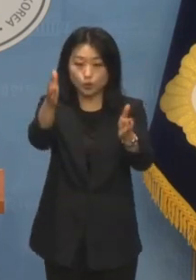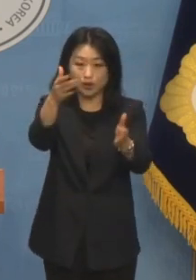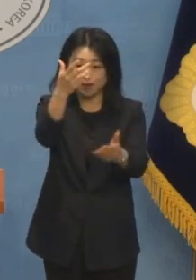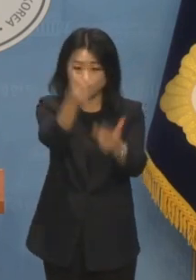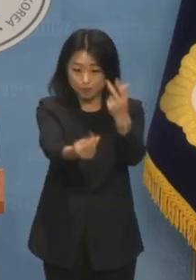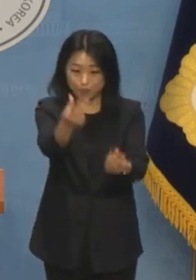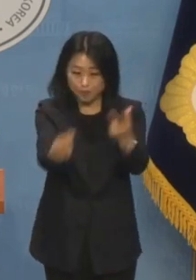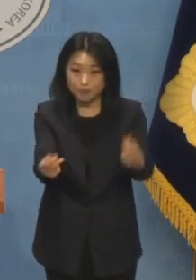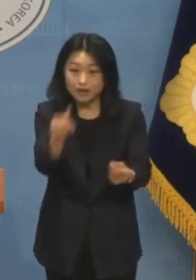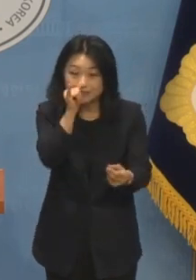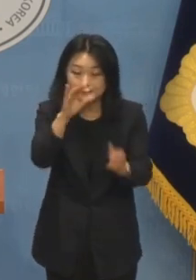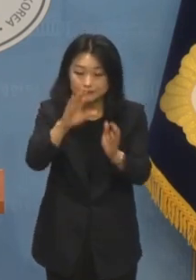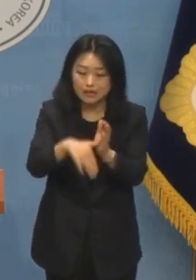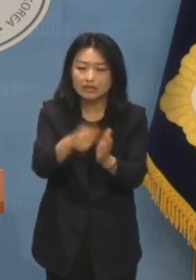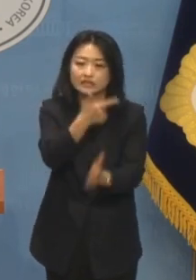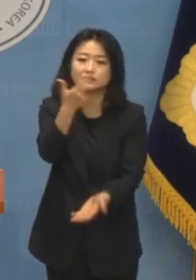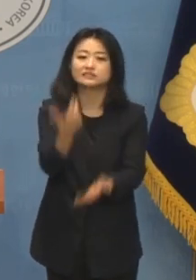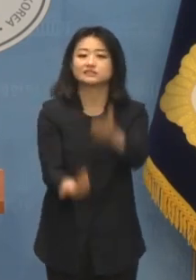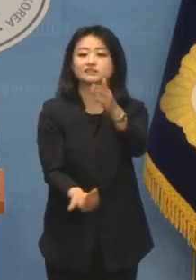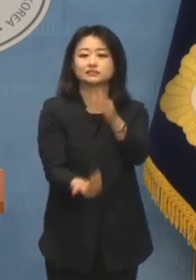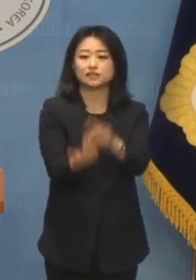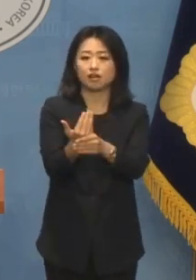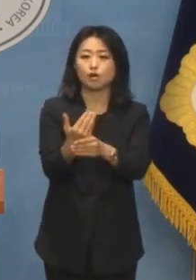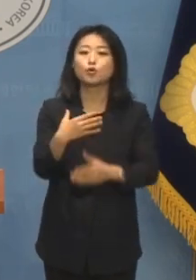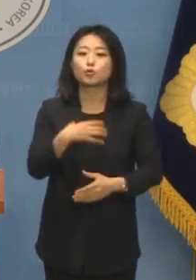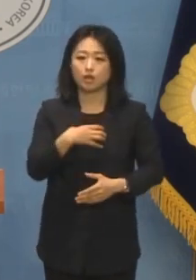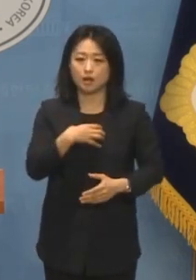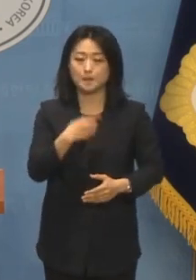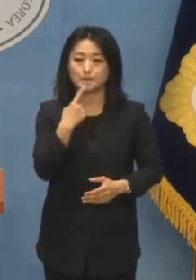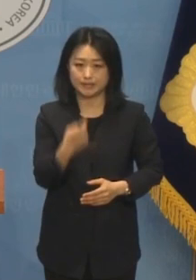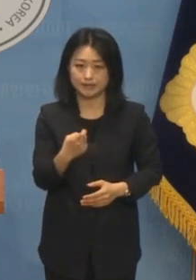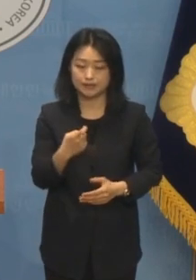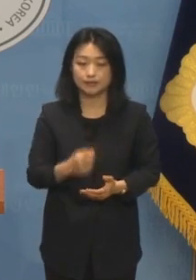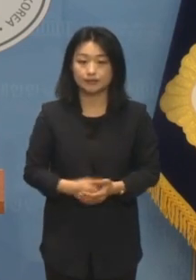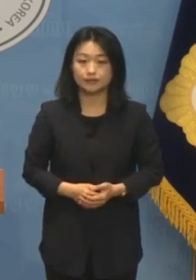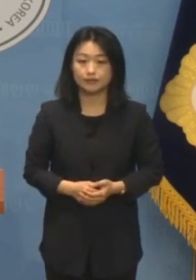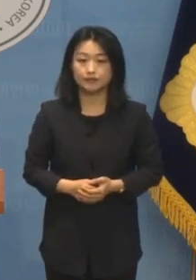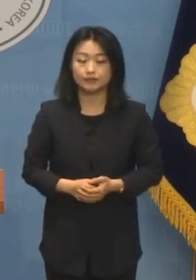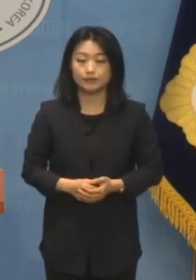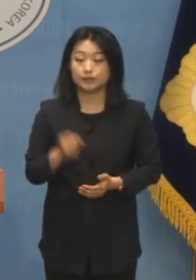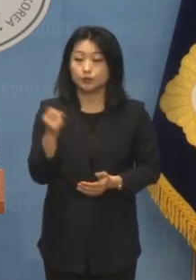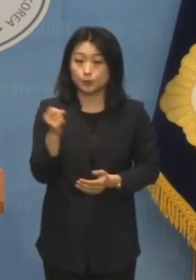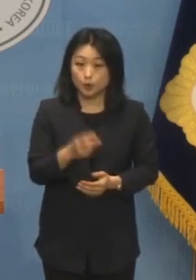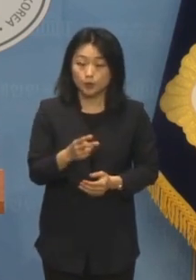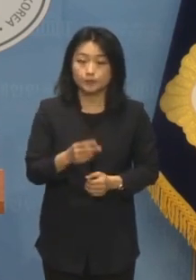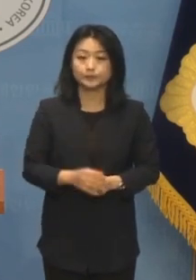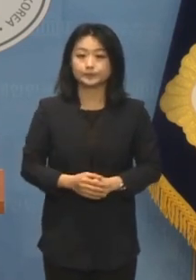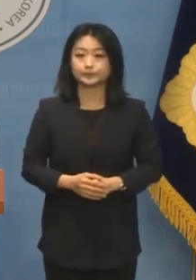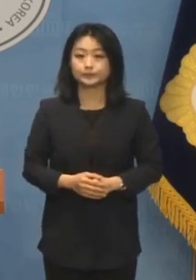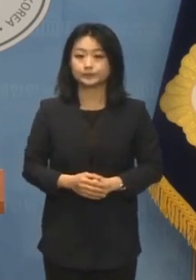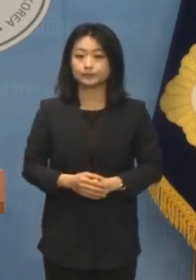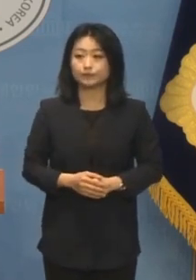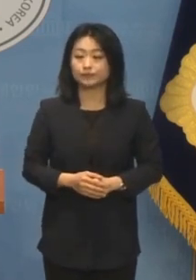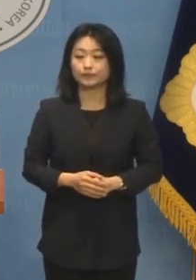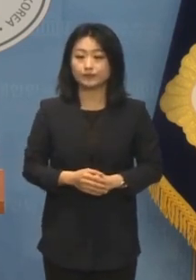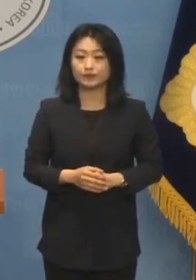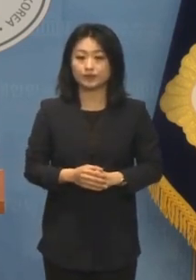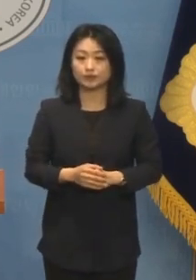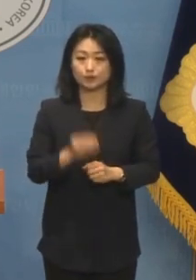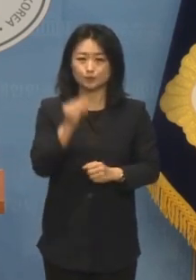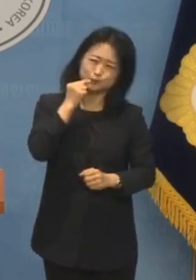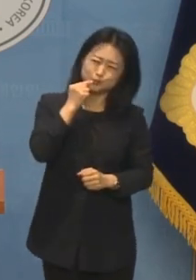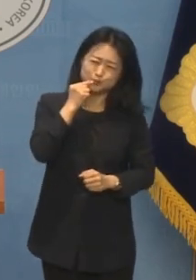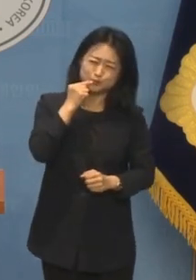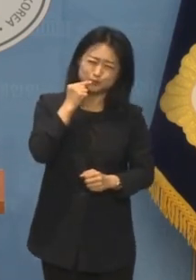경우 중대 사고로 이어질 위험도 큰 상황입니다. 더욱 심각한 문제는 생화학 무기